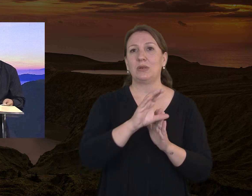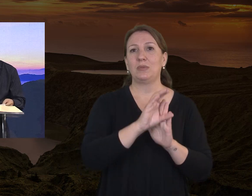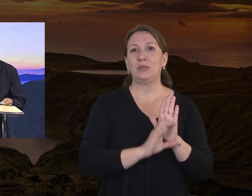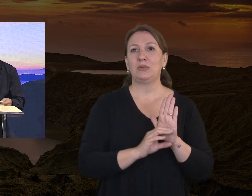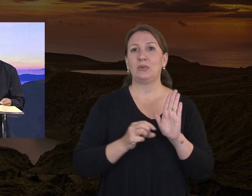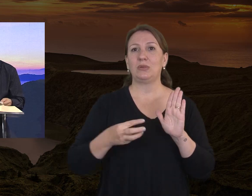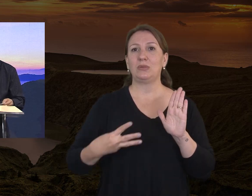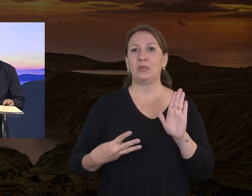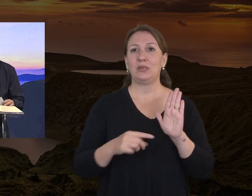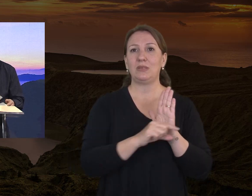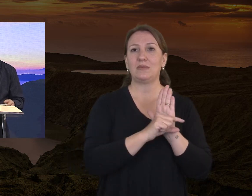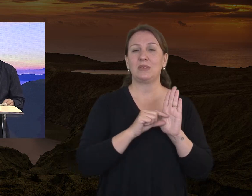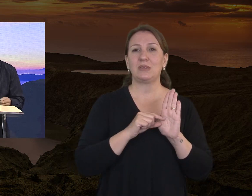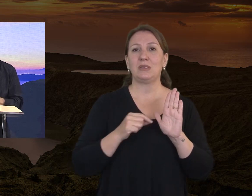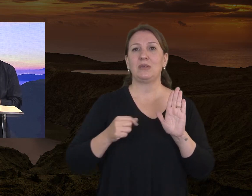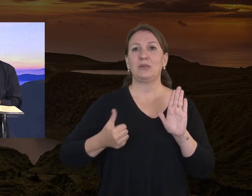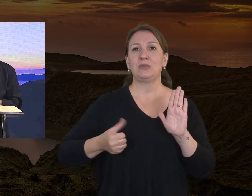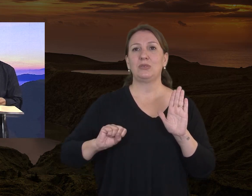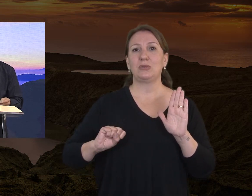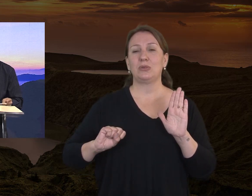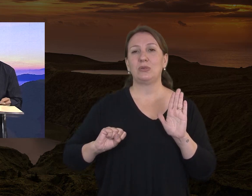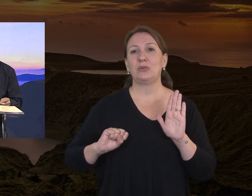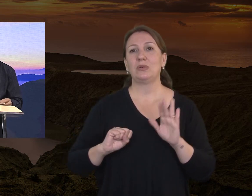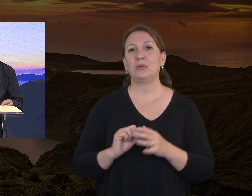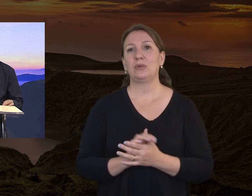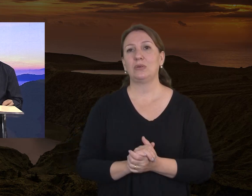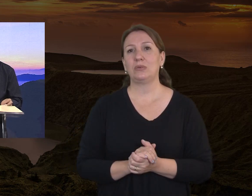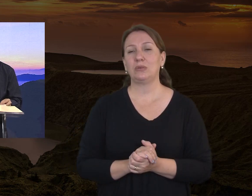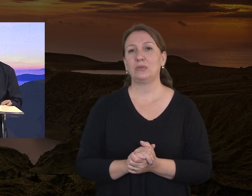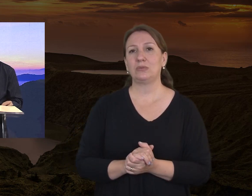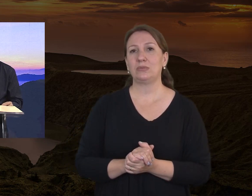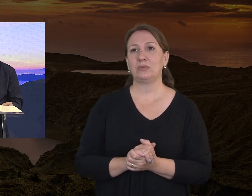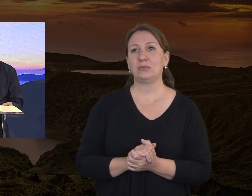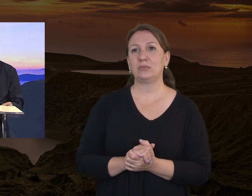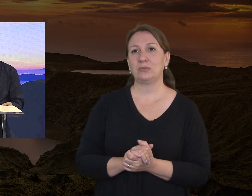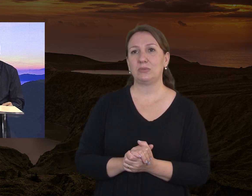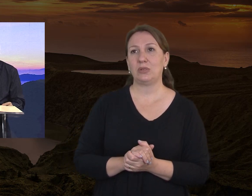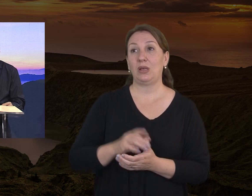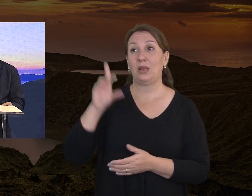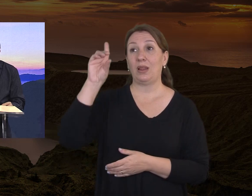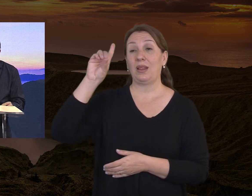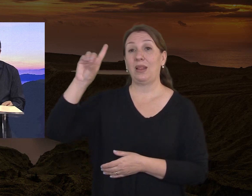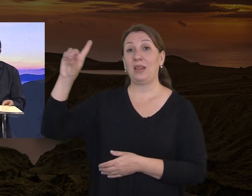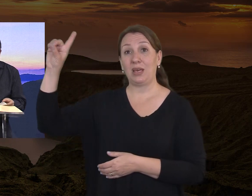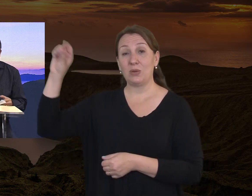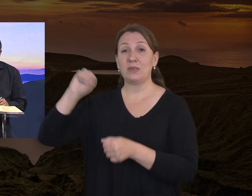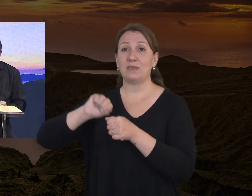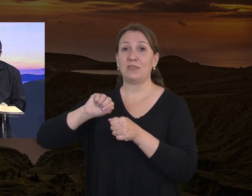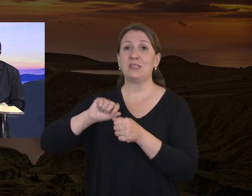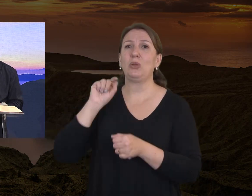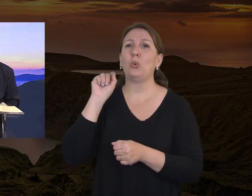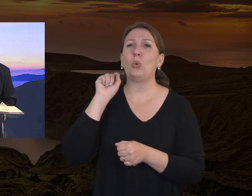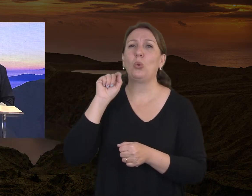3,18. O que Deus está fazendo primeiramente com a sua igreja? 2 Coríntios